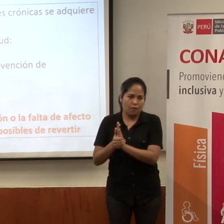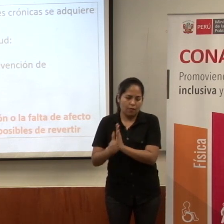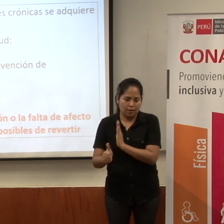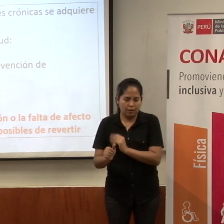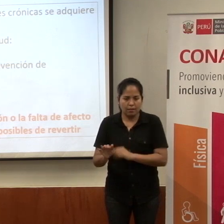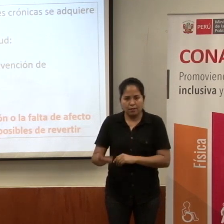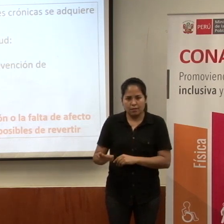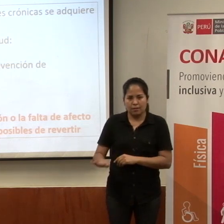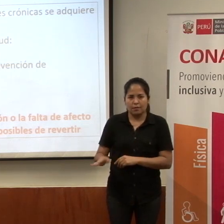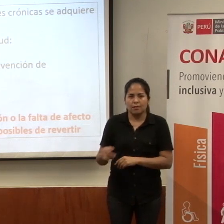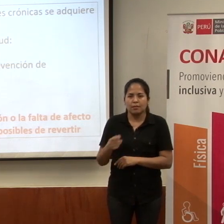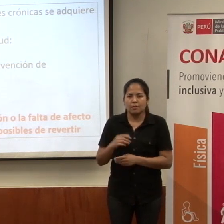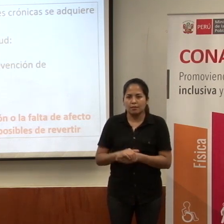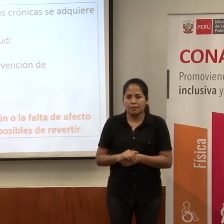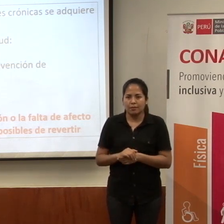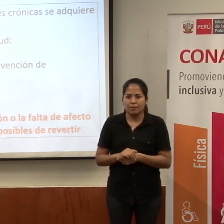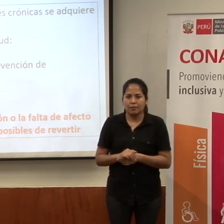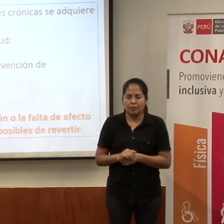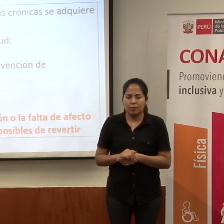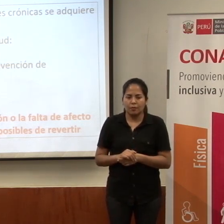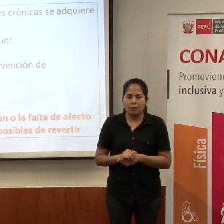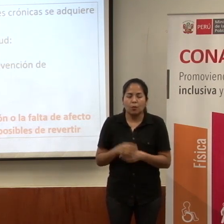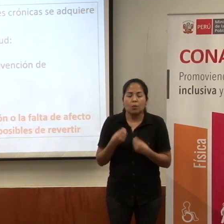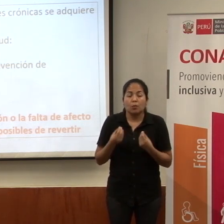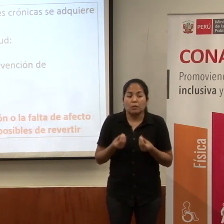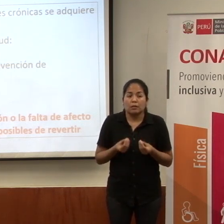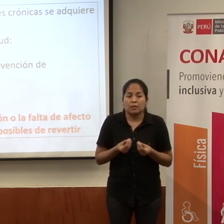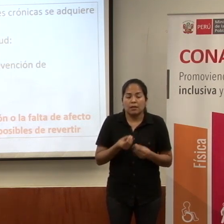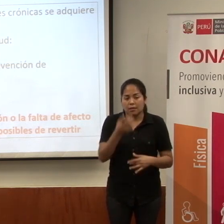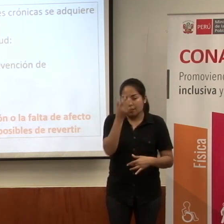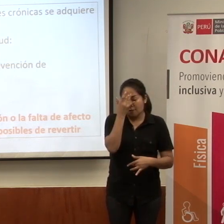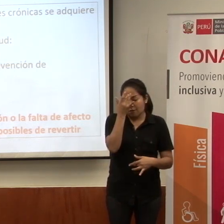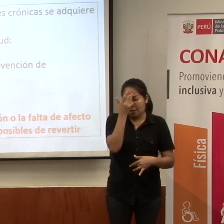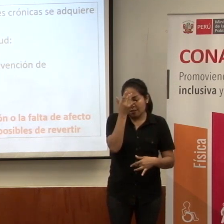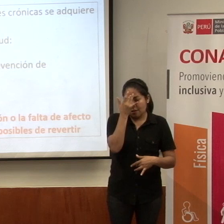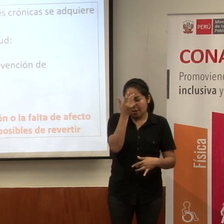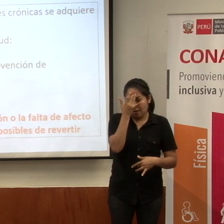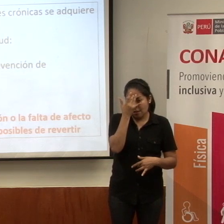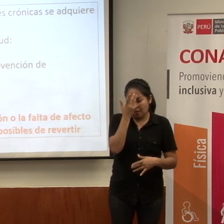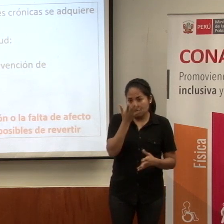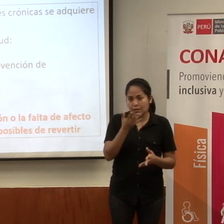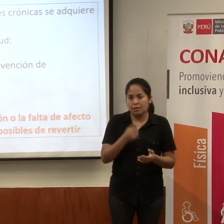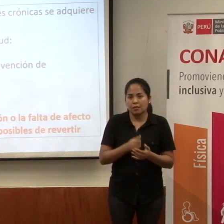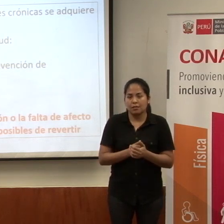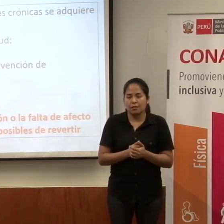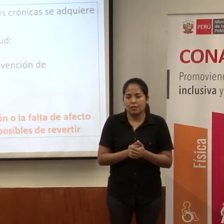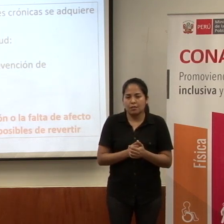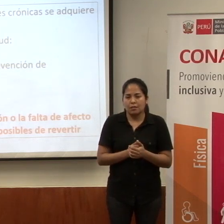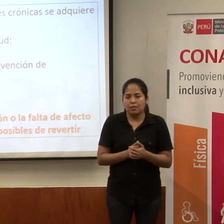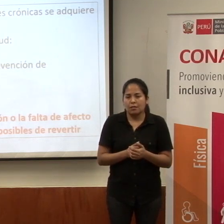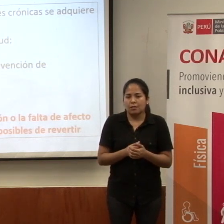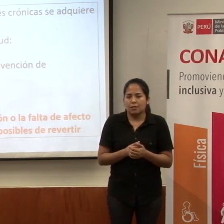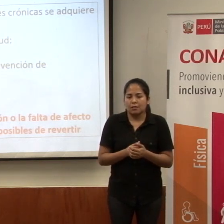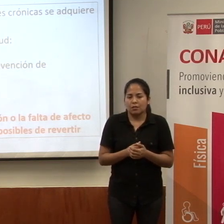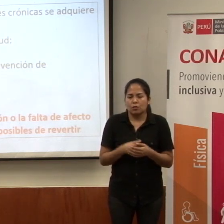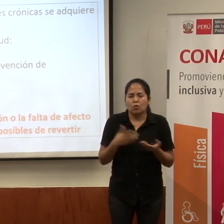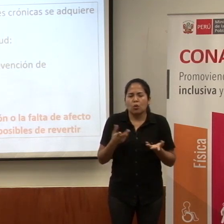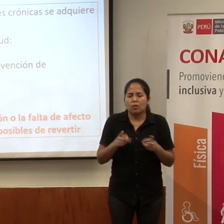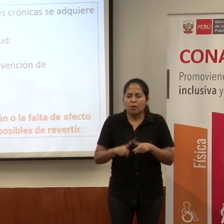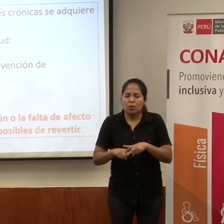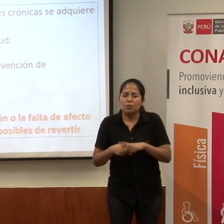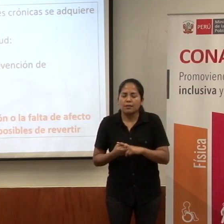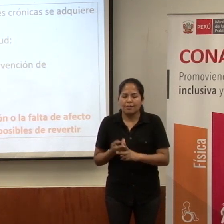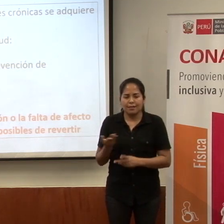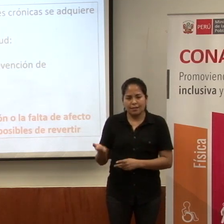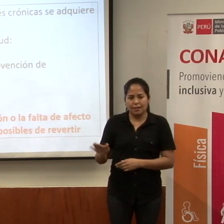niño, ya que la mayoría de las enfermedades crónicas, hoy sabemos que la mayoría de las enfermedades crónicas se adquieren muchas en la